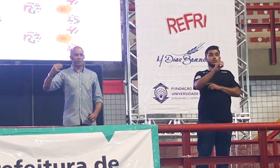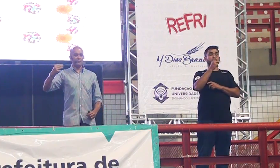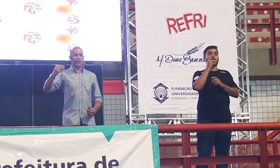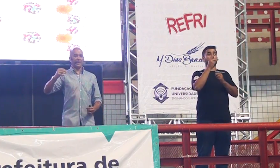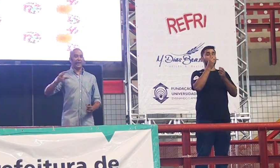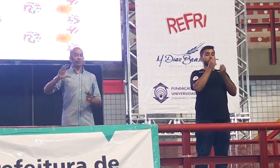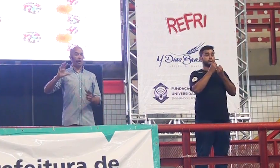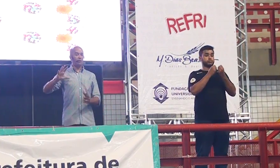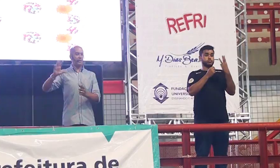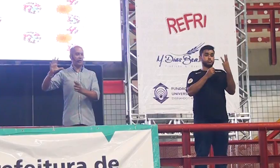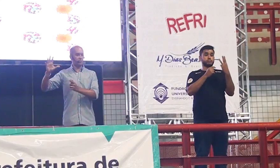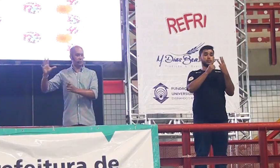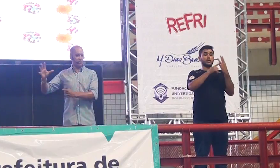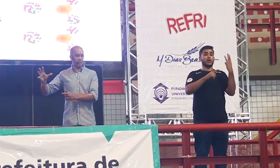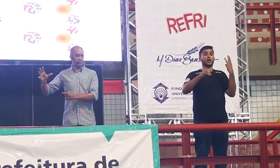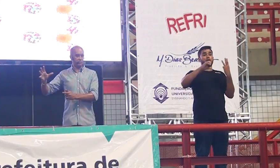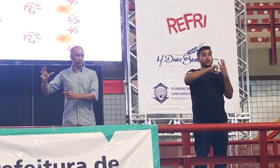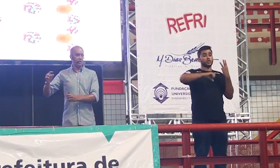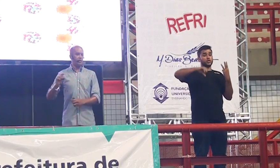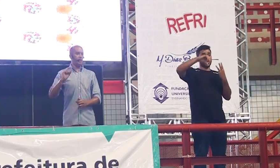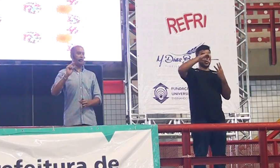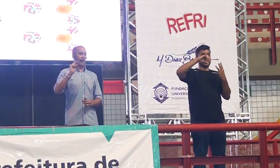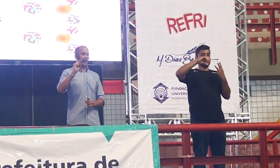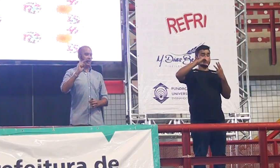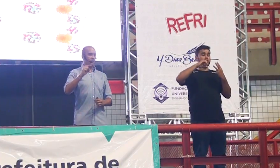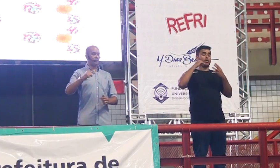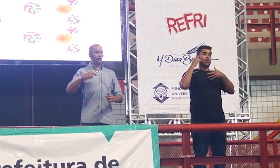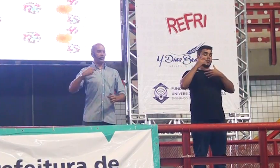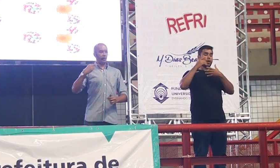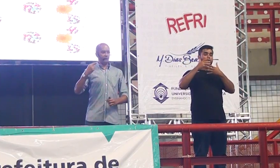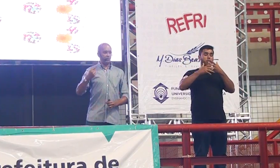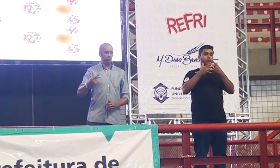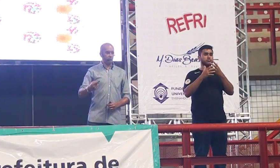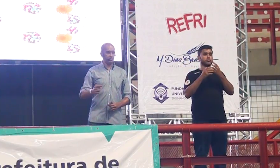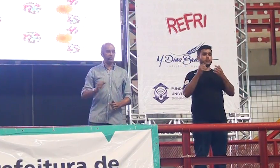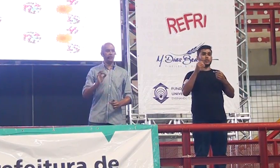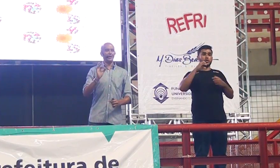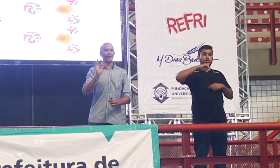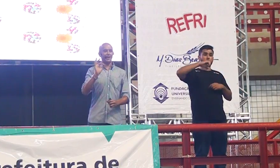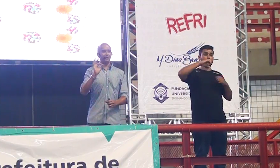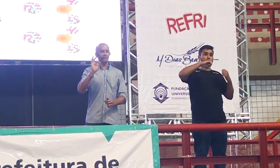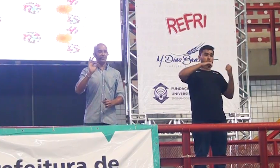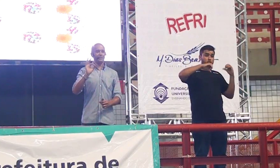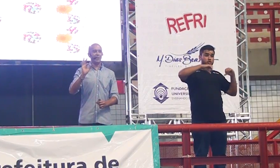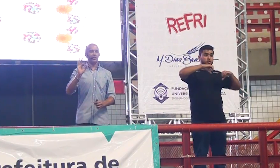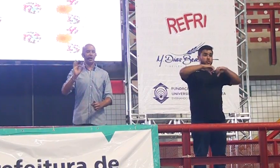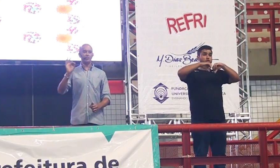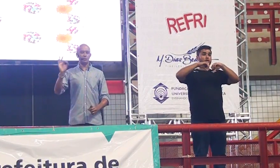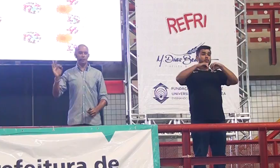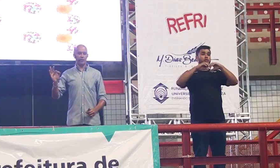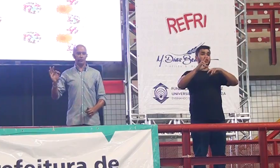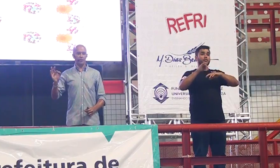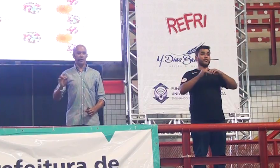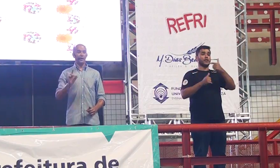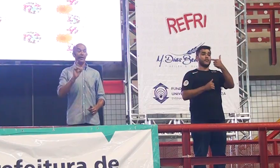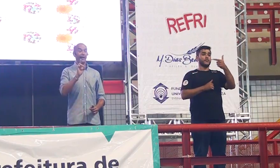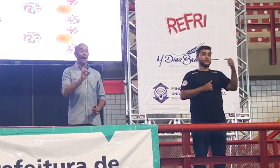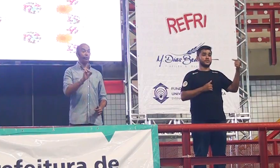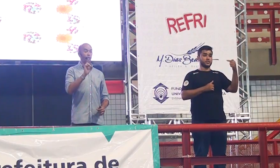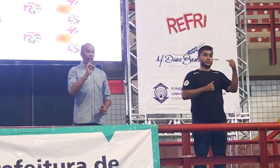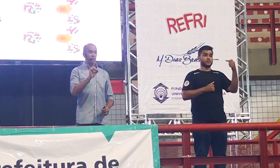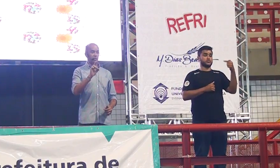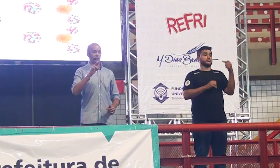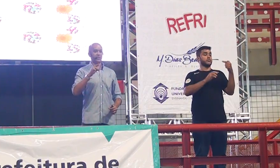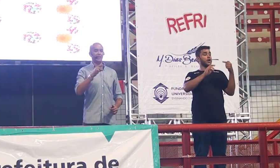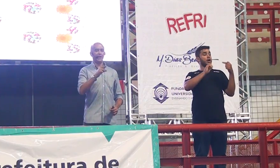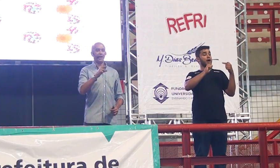nêutrons, que vão atacar 9 átomos de urânio, que liberarão 9 nêutrons, que atacarão 27 átomos de urânio.